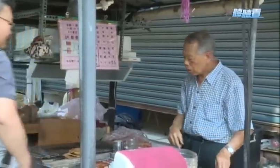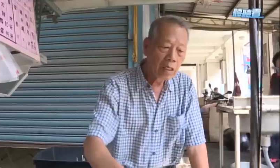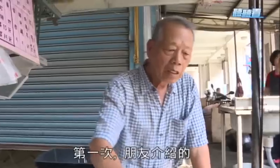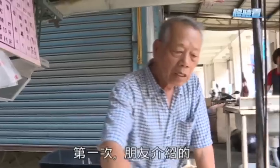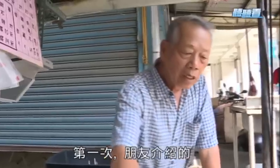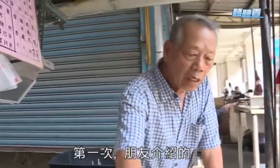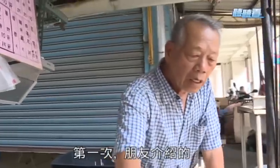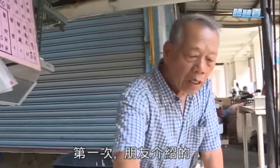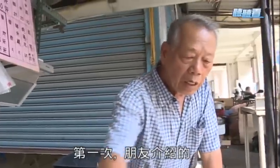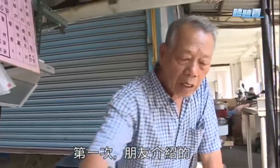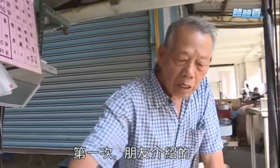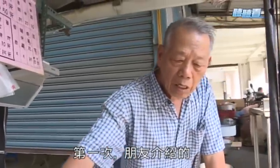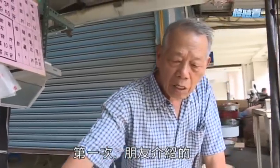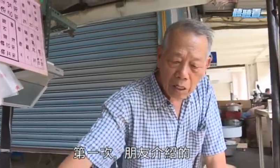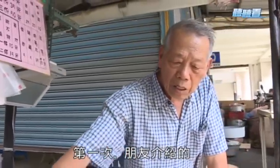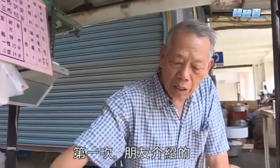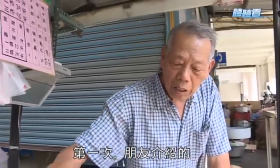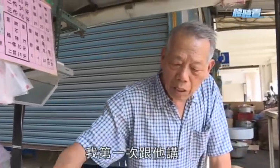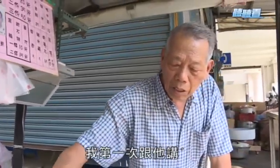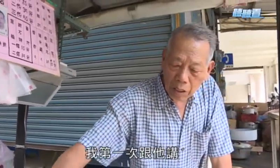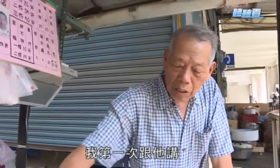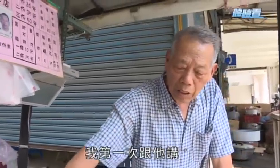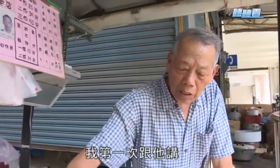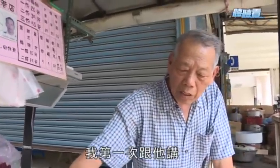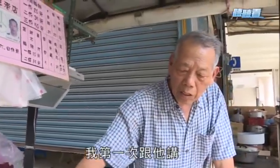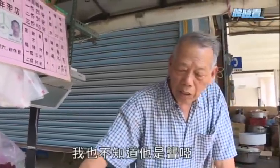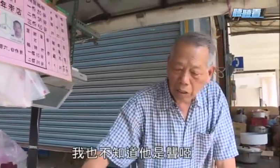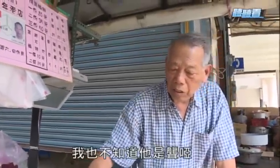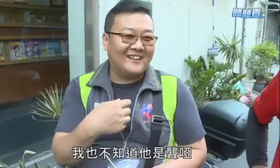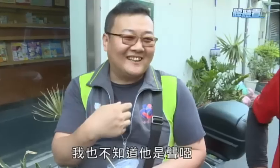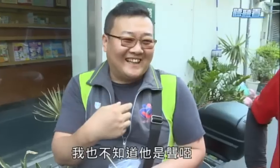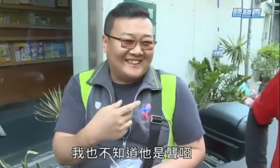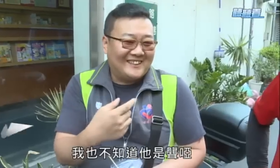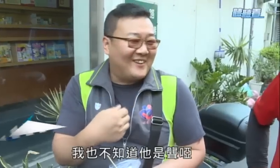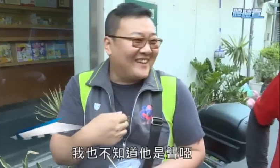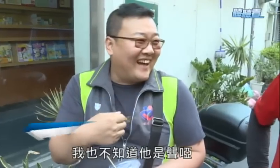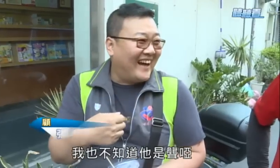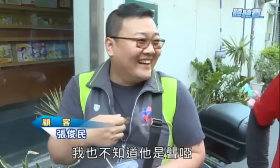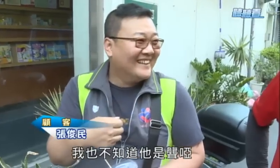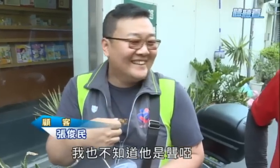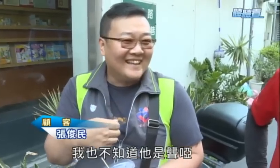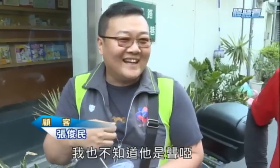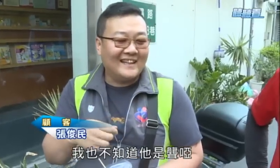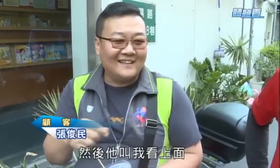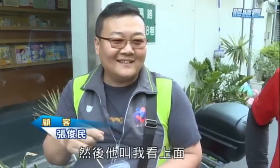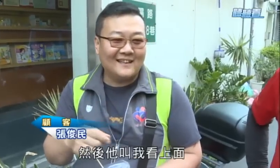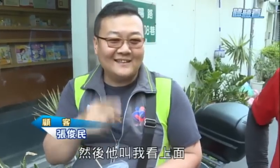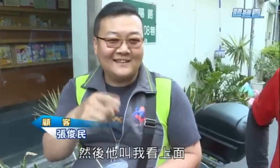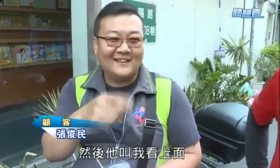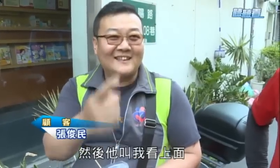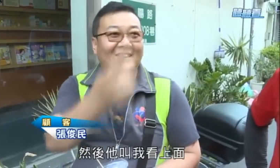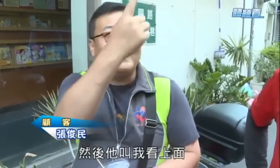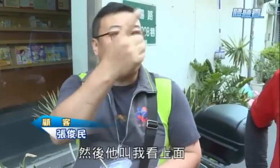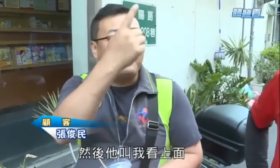第一次朋友介绍的啊，我第一次跟他讲，我也不知道他是聋哑，哎呀，然后他要叫我看上面啊，